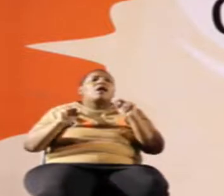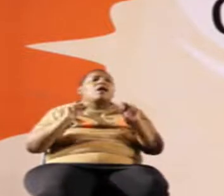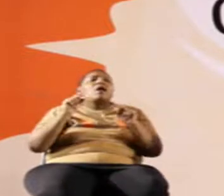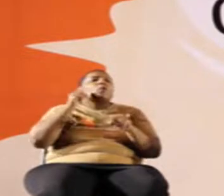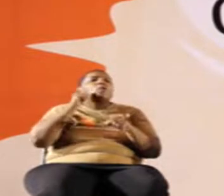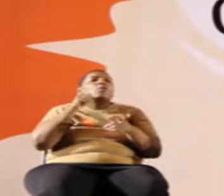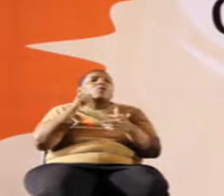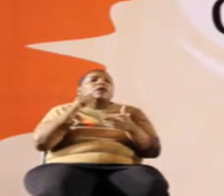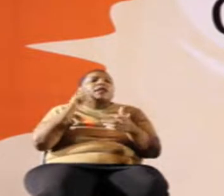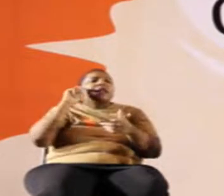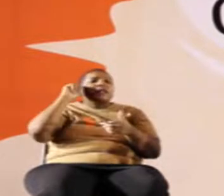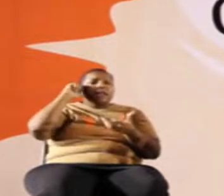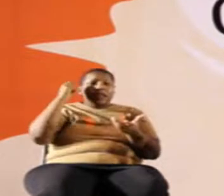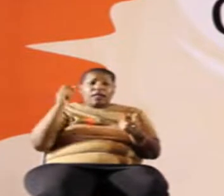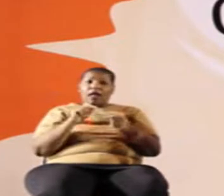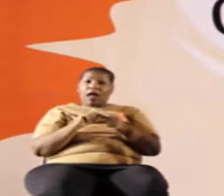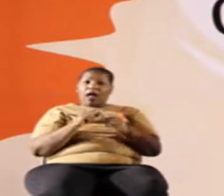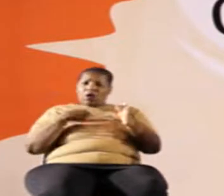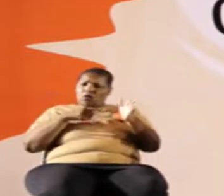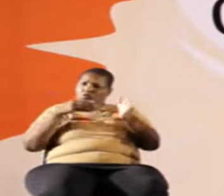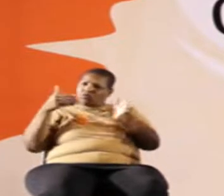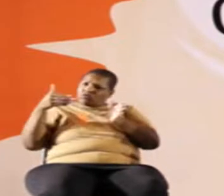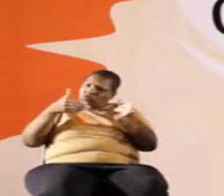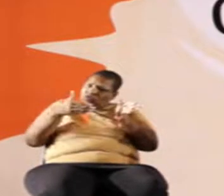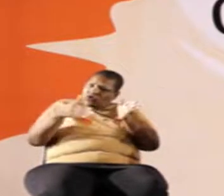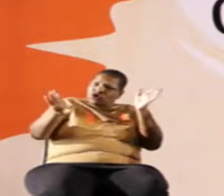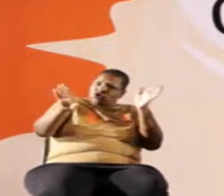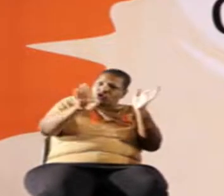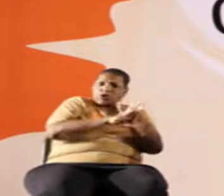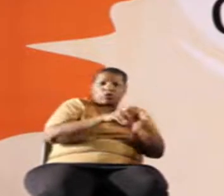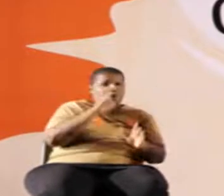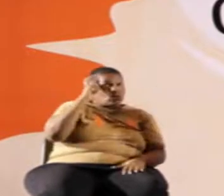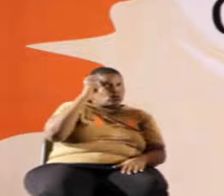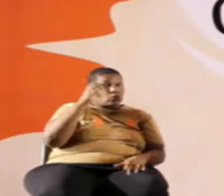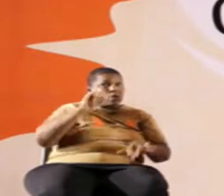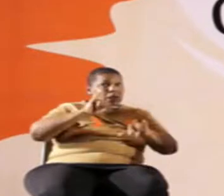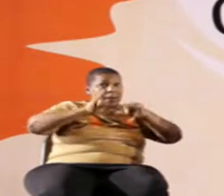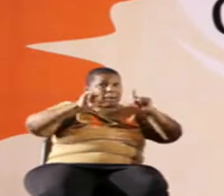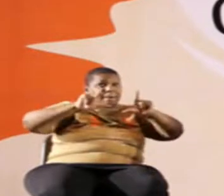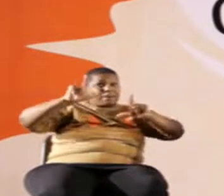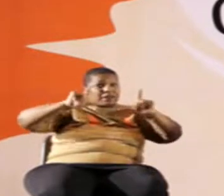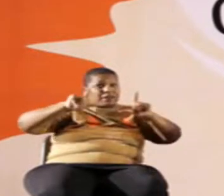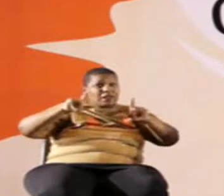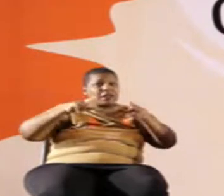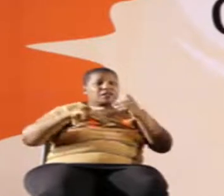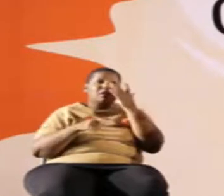negras fazem nisso. E eu fui caminhando até a cultura midiática. Cultura midiática tem